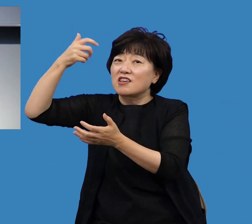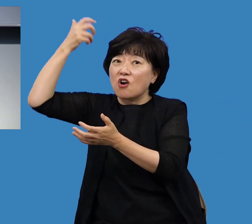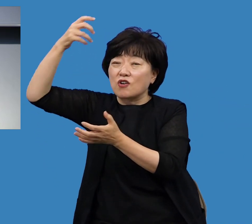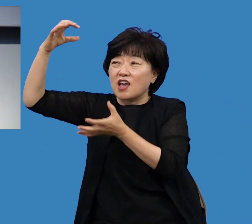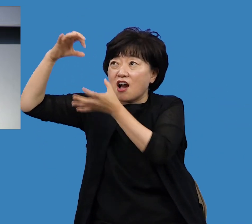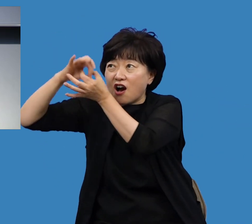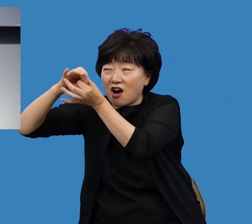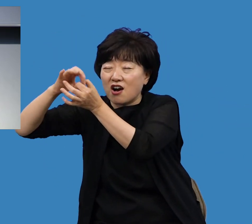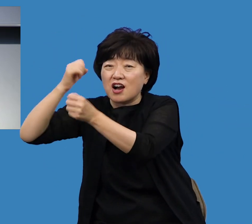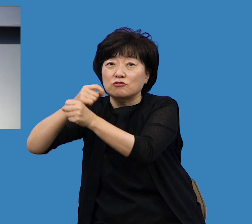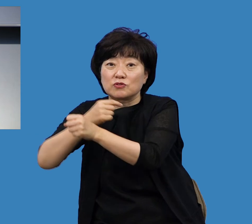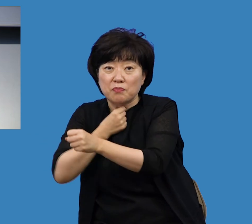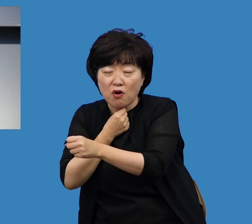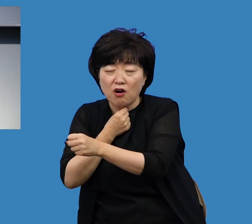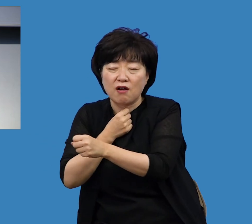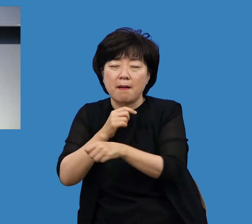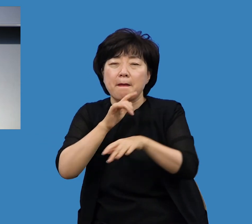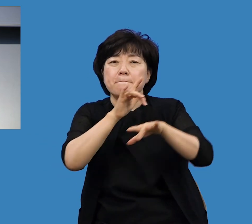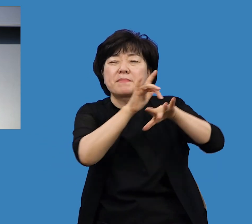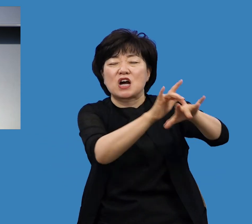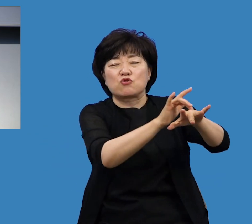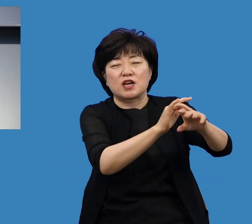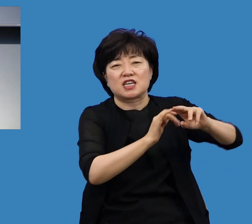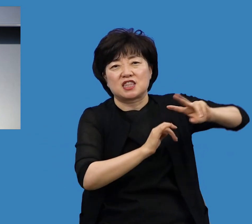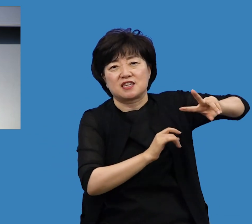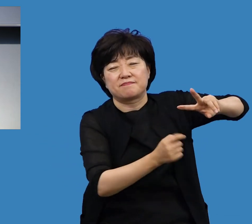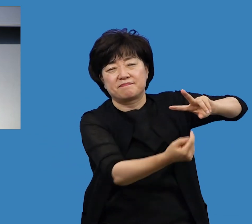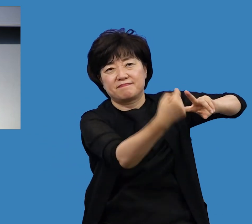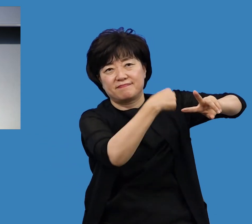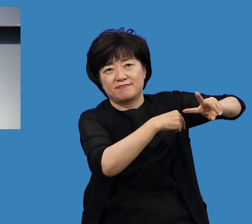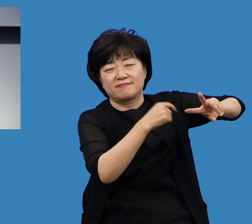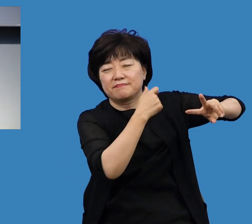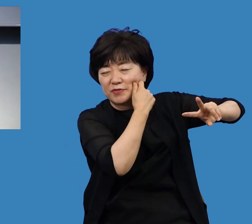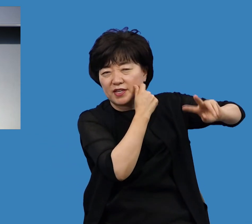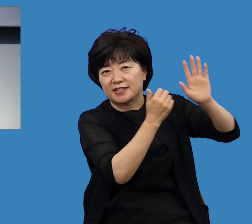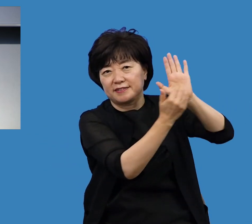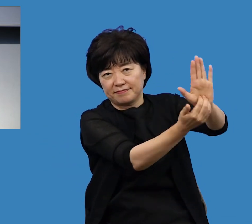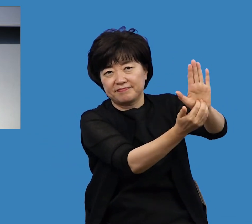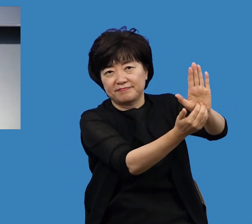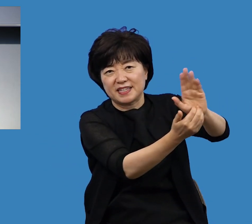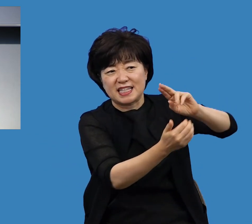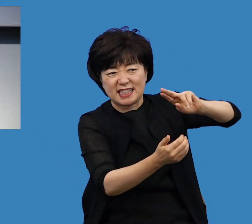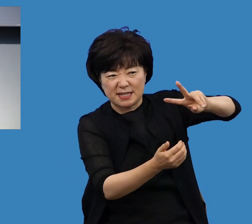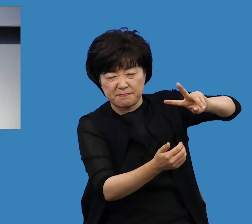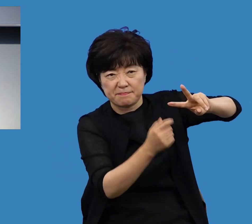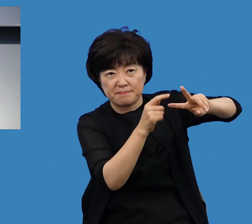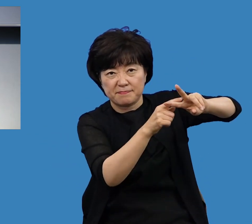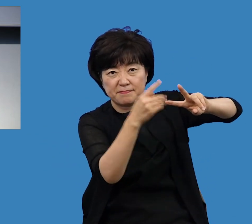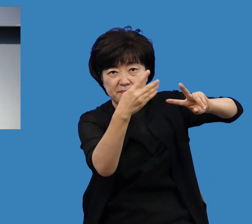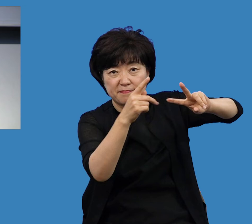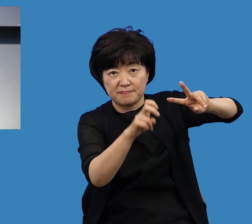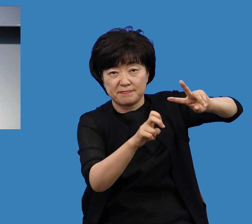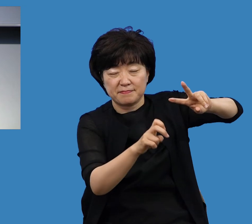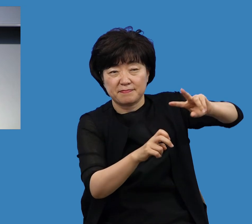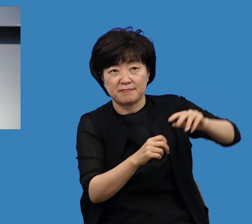주지 마십시오. 마귀에게 틈을 주지 마십시오. 틈이라고 하는 것은